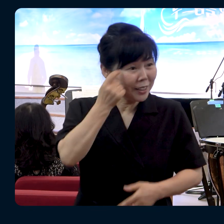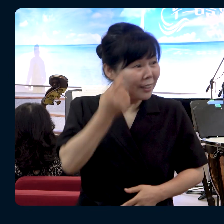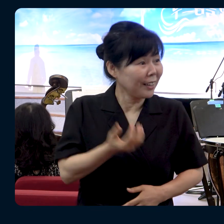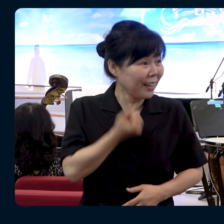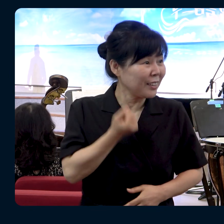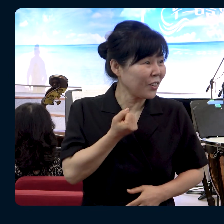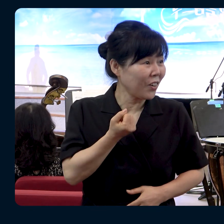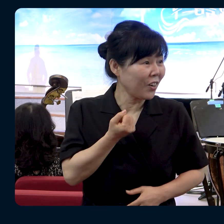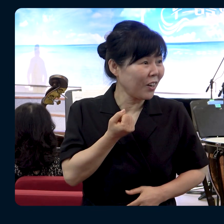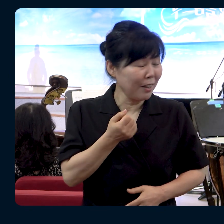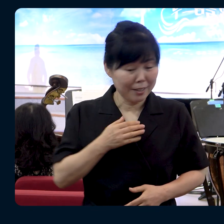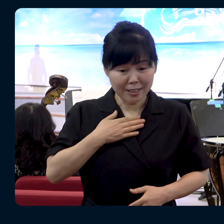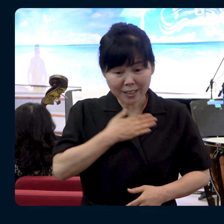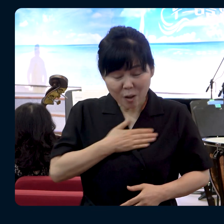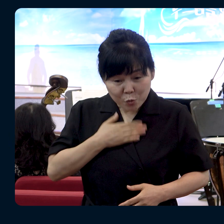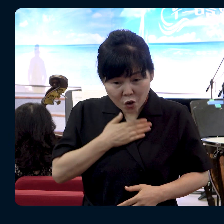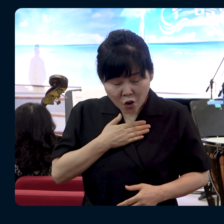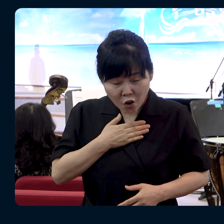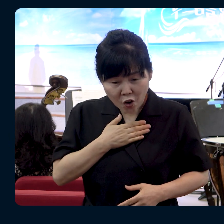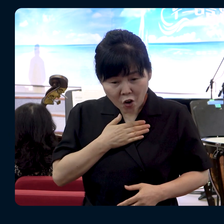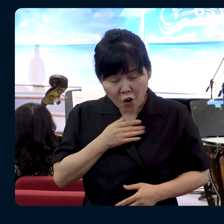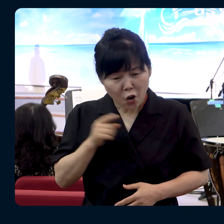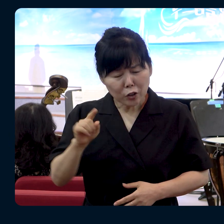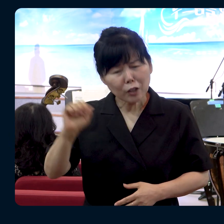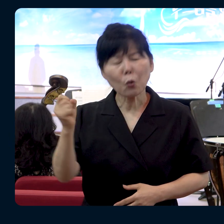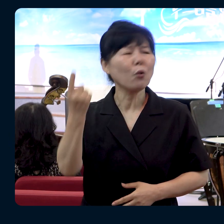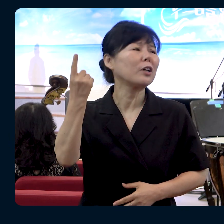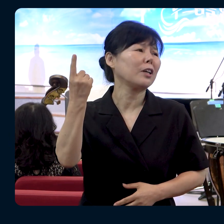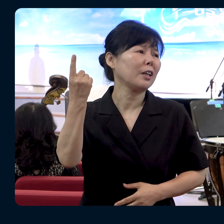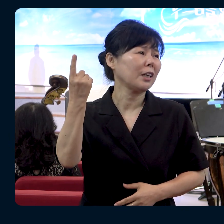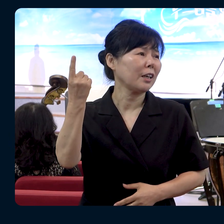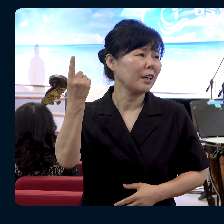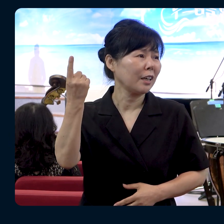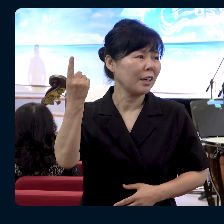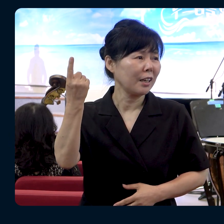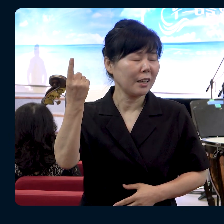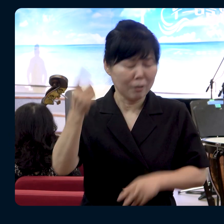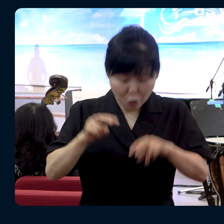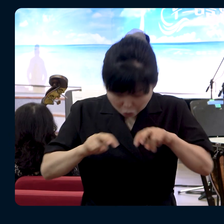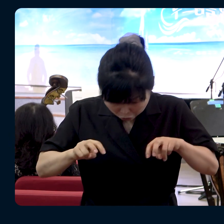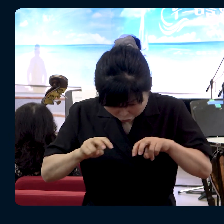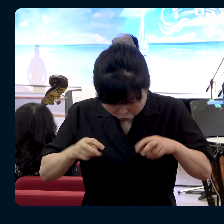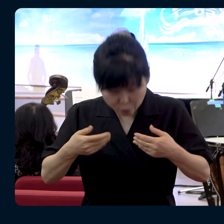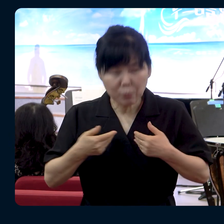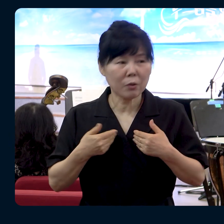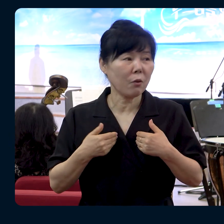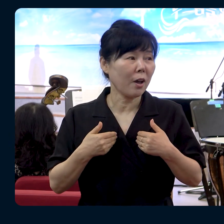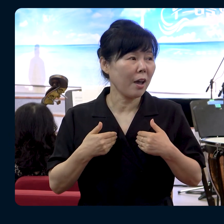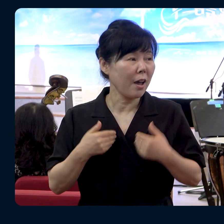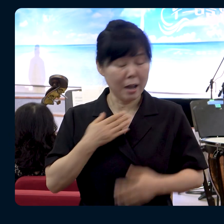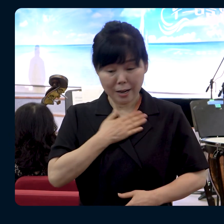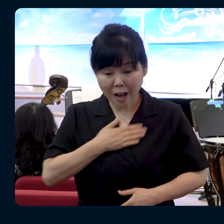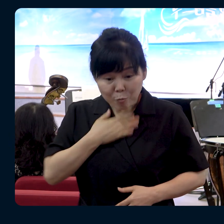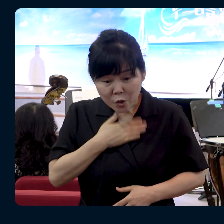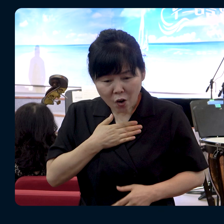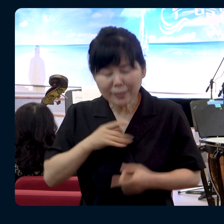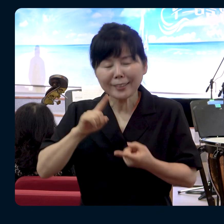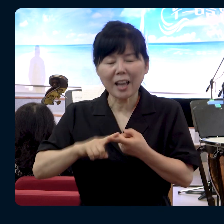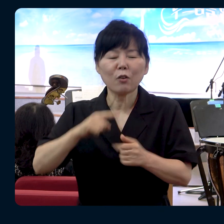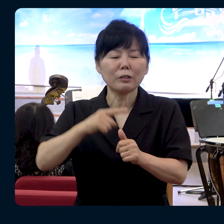감정이 어디서부터 올라온 것인지 그렇게 알고 싶지 않고 그냥 감정이 올라오면 거기에